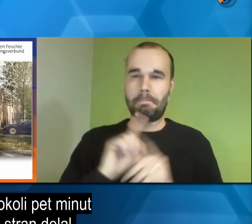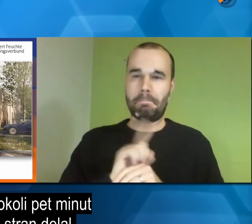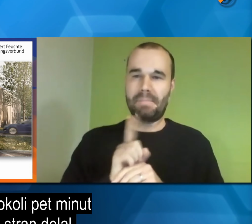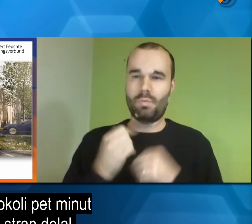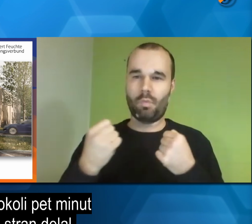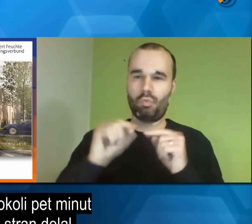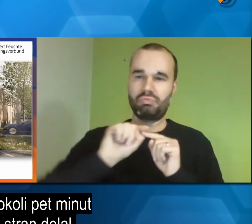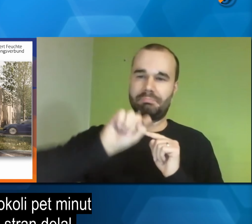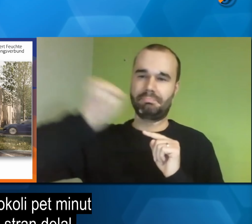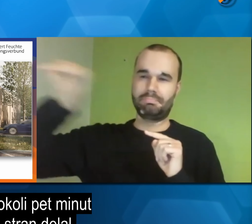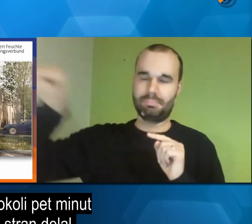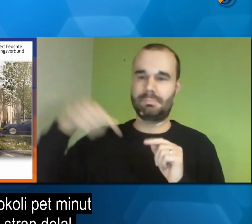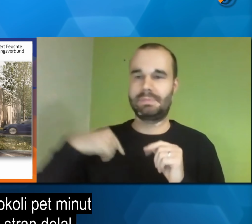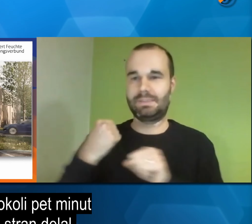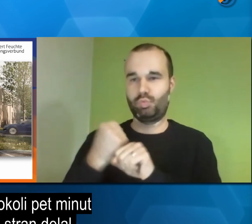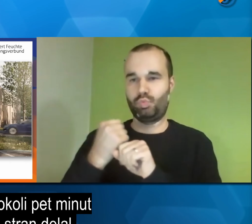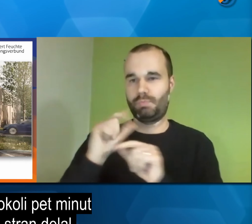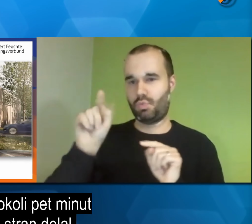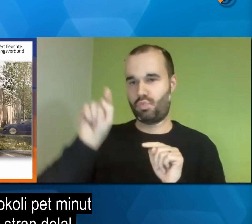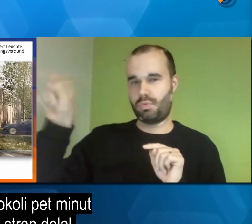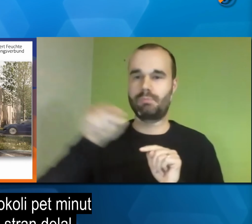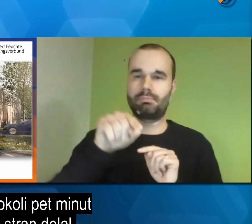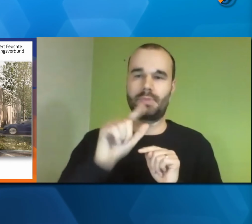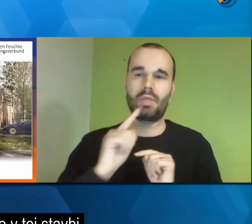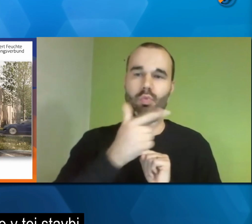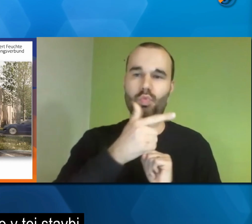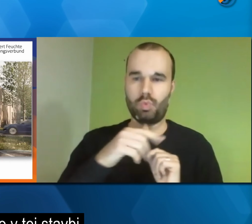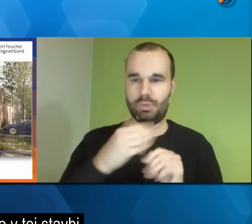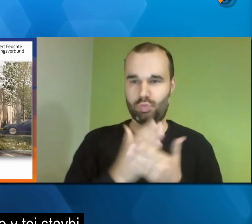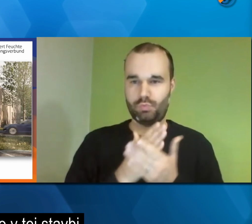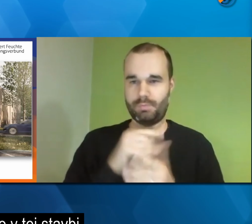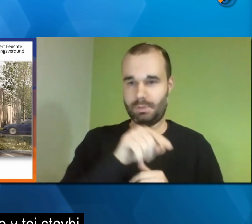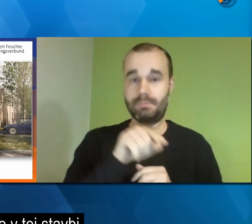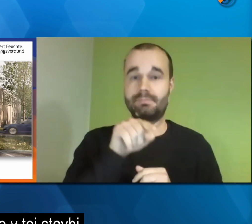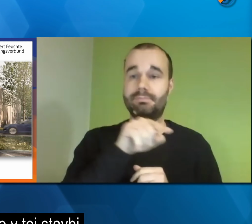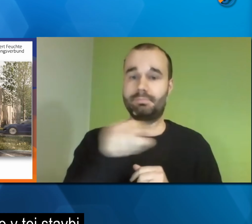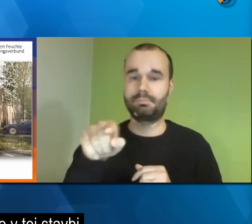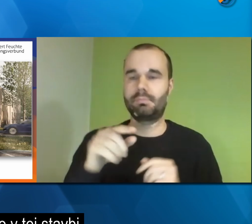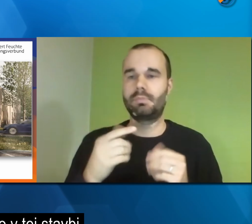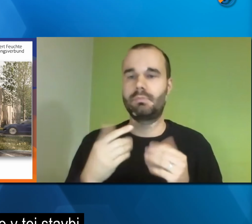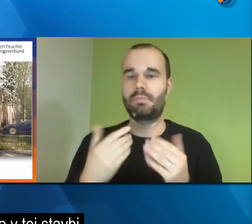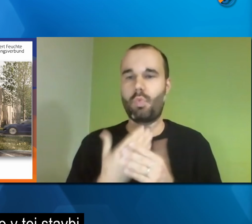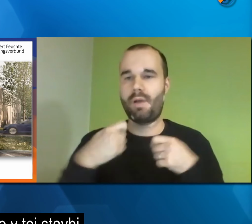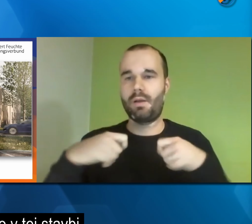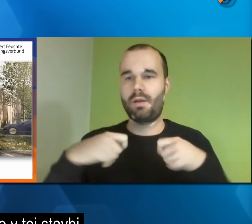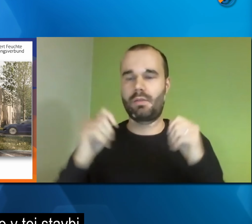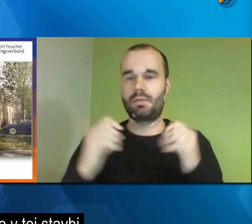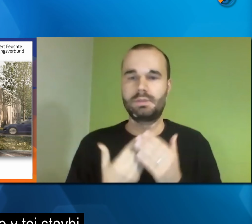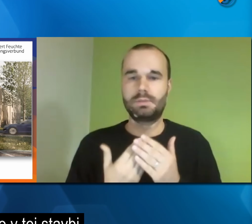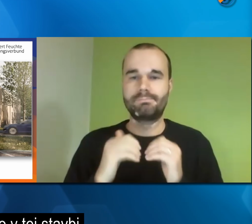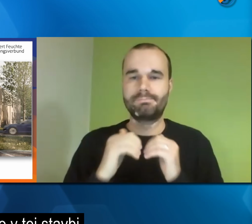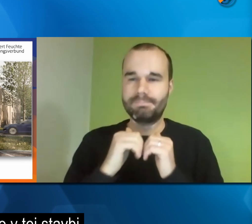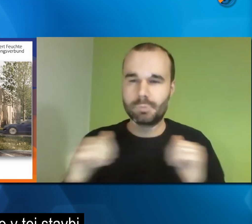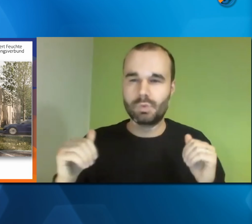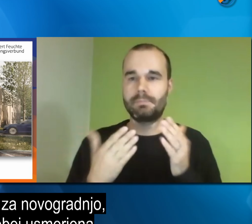približno 5 minut vožnje stran, sem pa jaz delal, torej ne točno v tej stavbi. To je načrt za